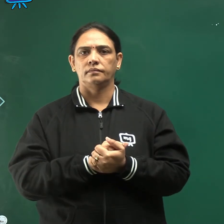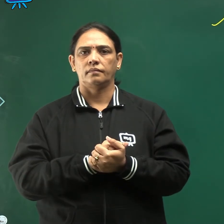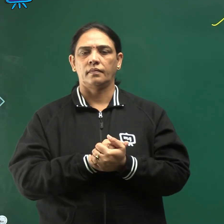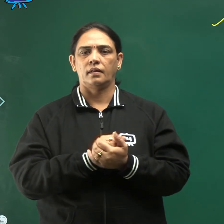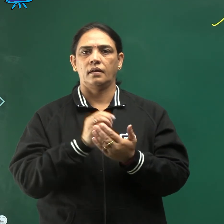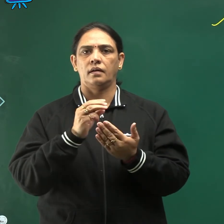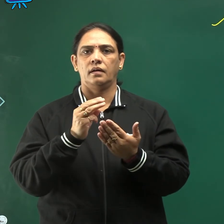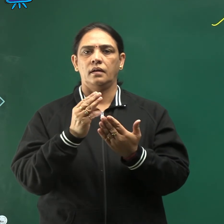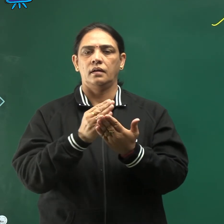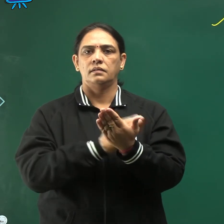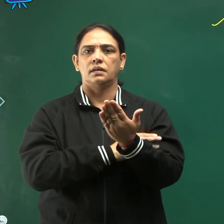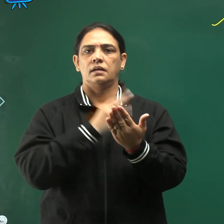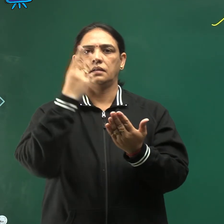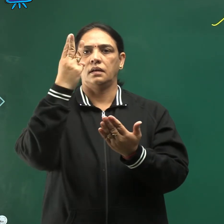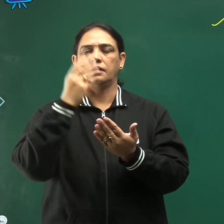चरण 3,